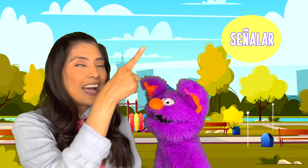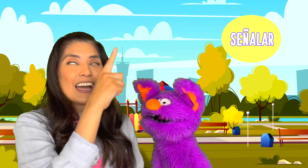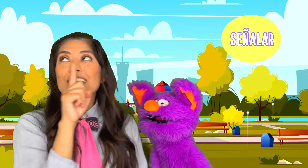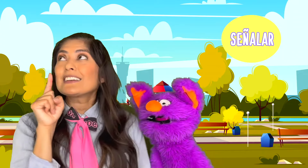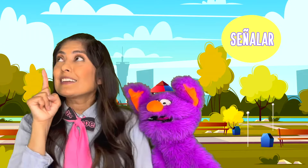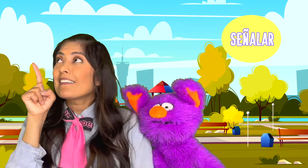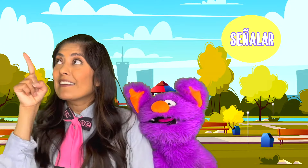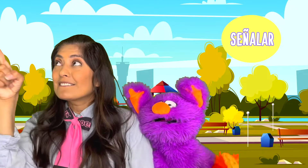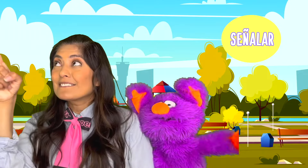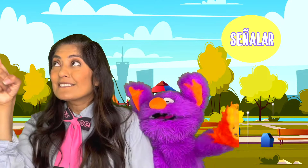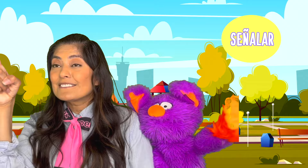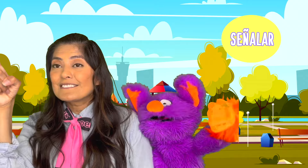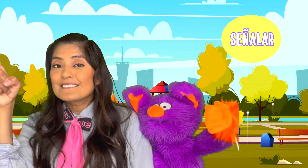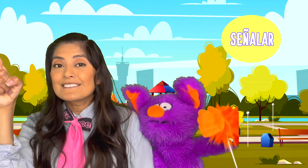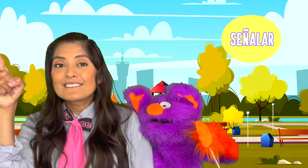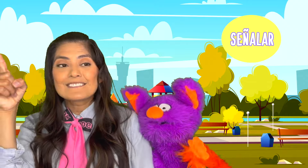Señalar, señalar,